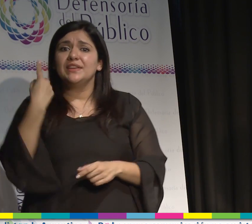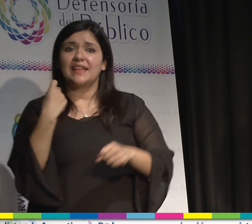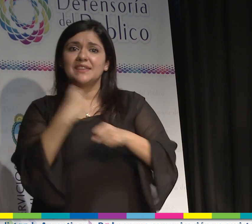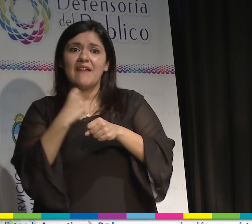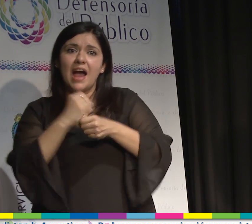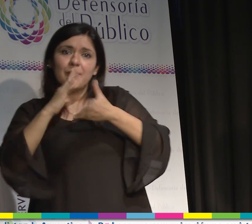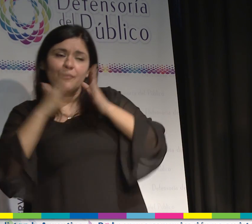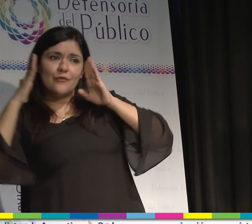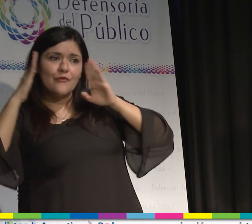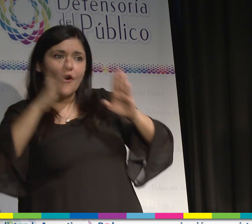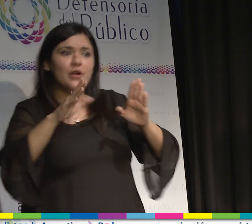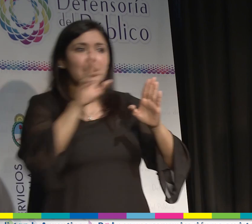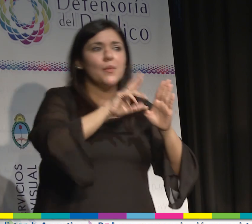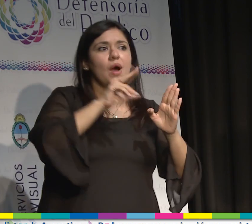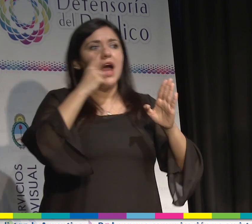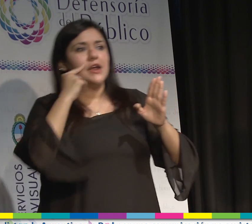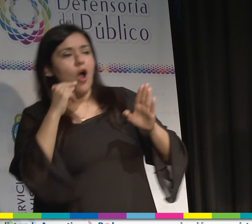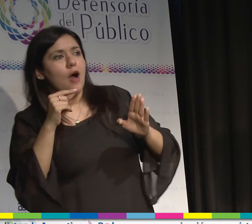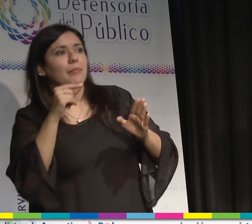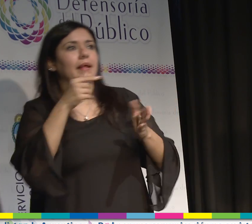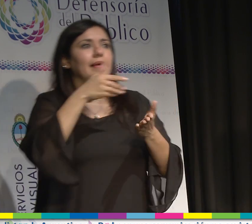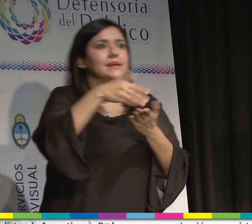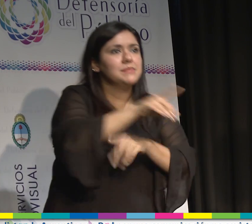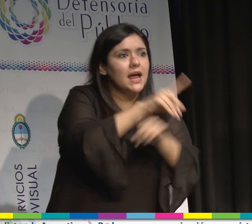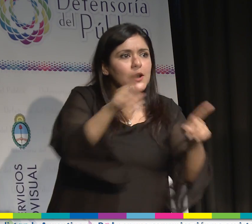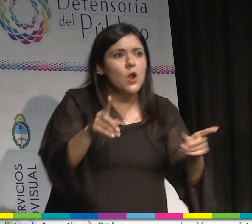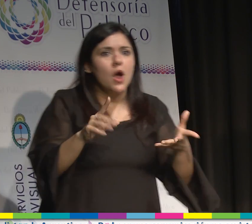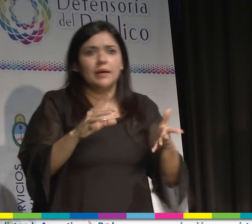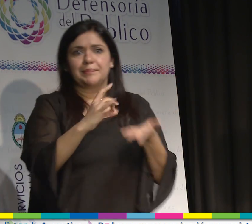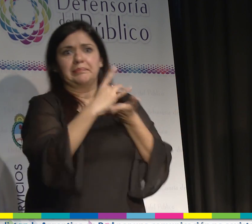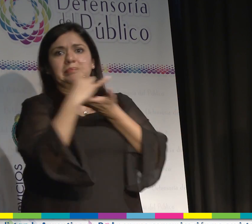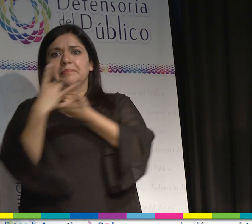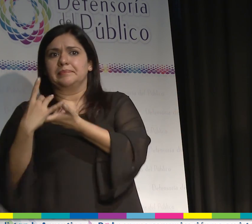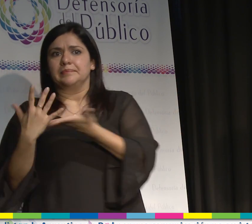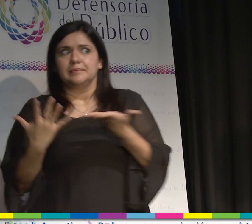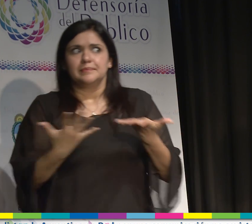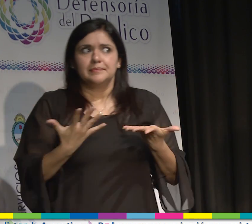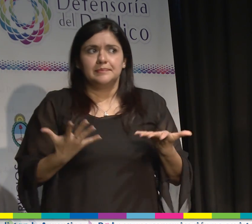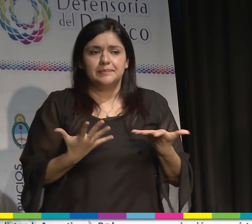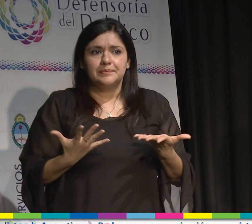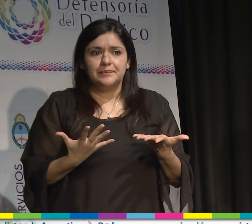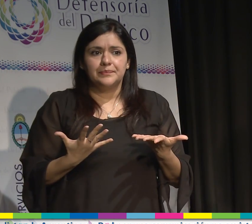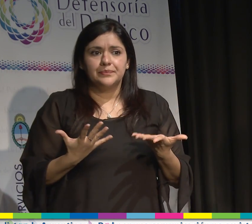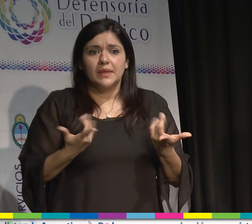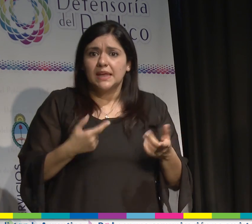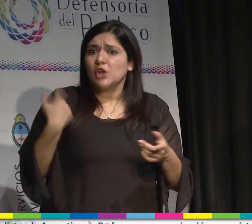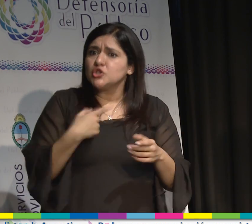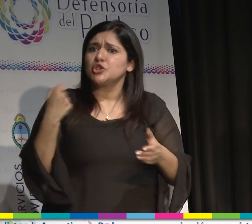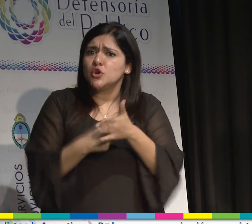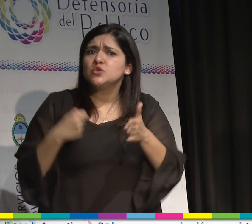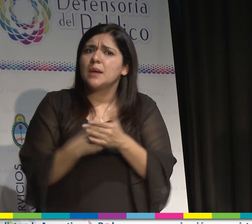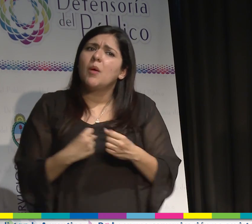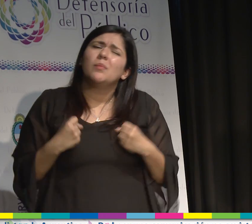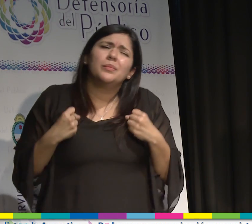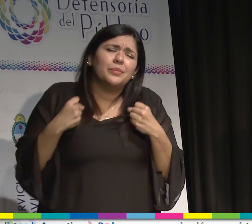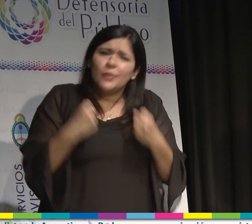géneros lo que afecta la visibilización de estas problemáticas que con esfuerzo con muchísimo